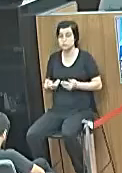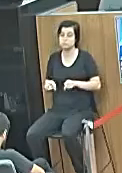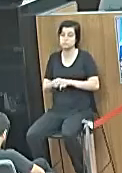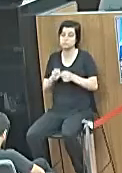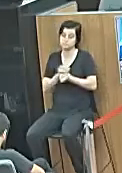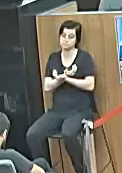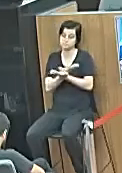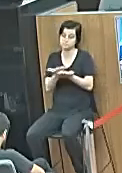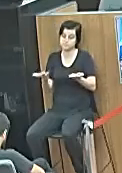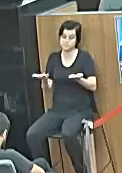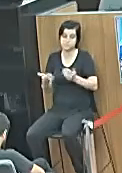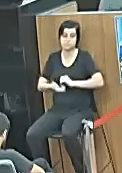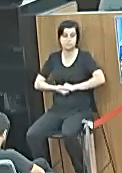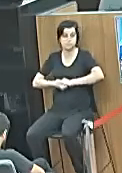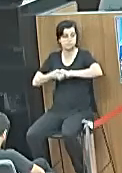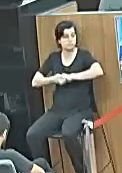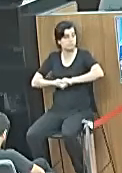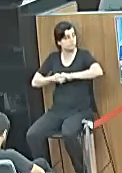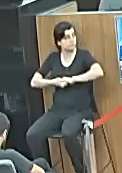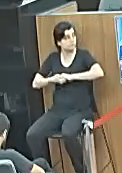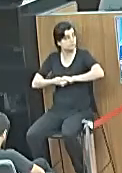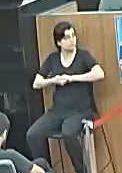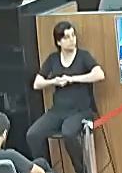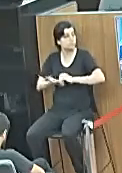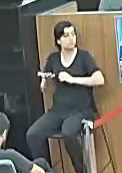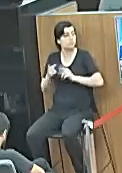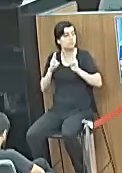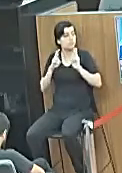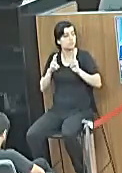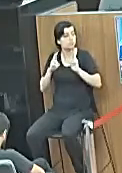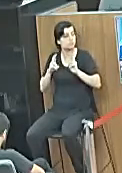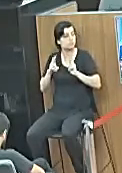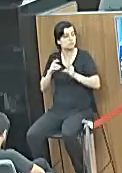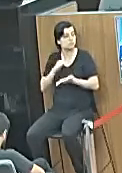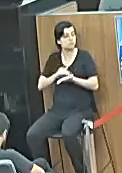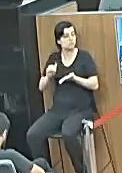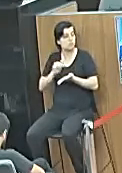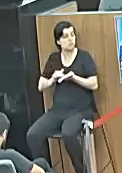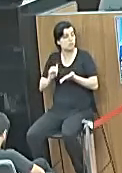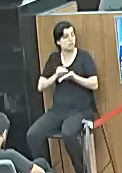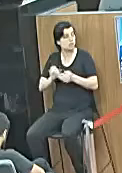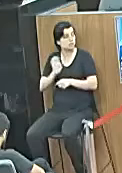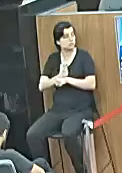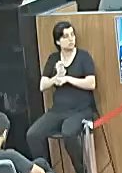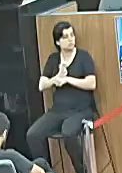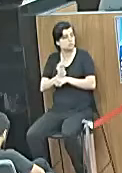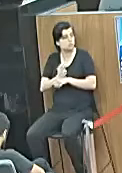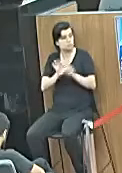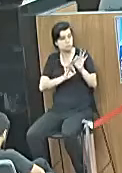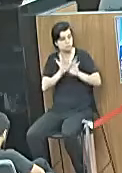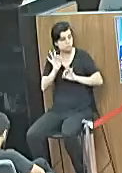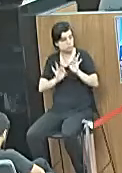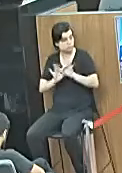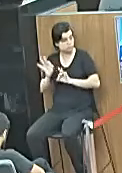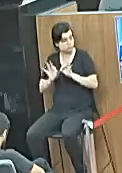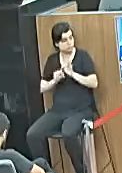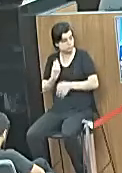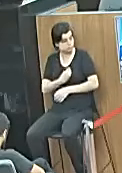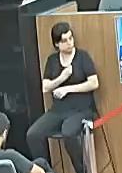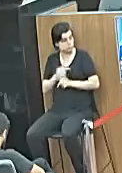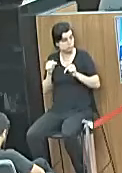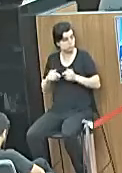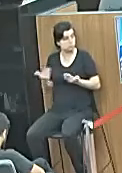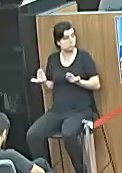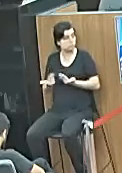plenário também cumprimenta o ilustre representante da secretaria de estado de planejamento e gestão sua presença